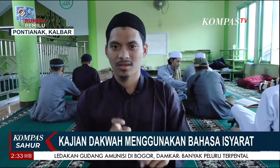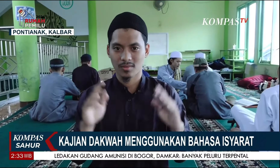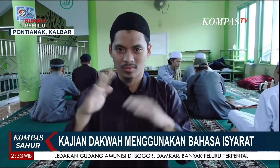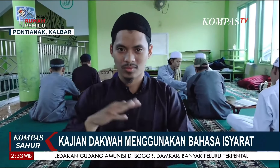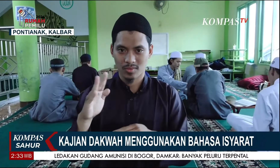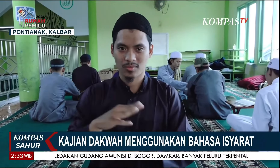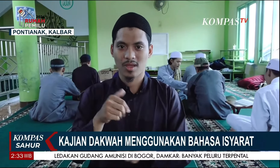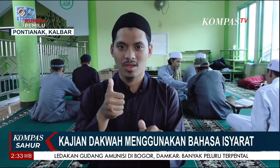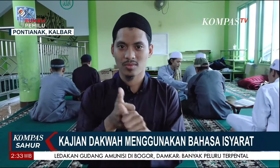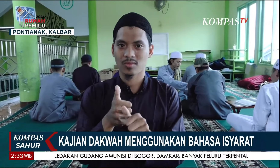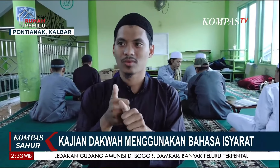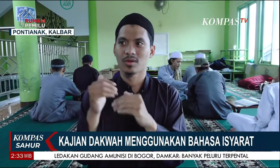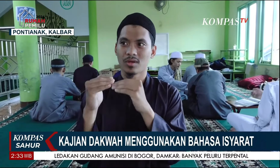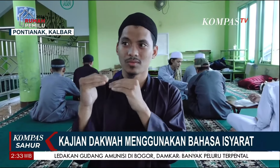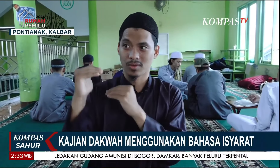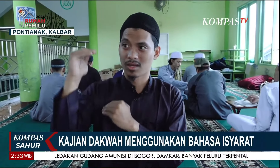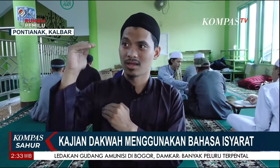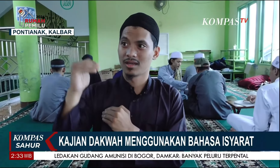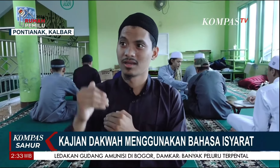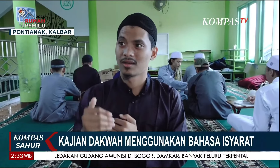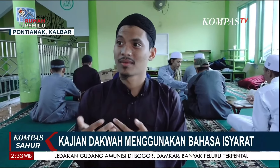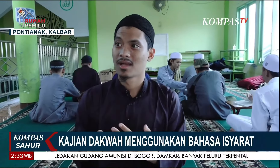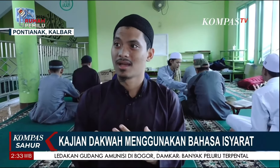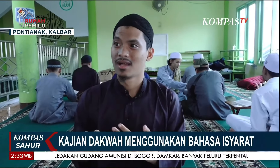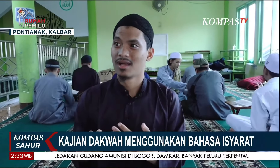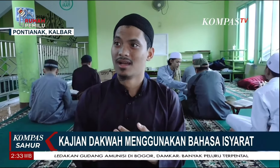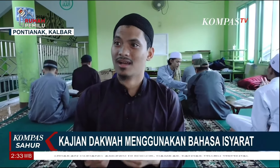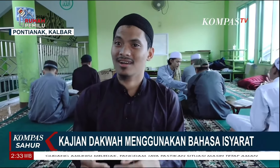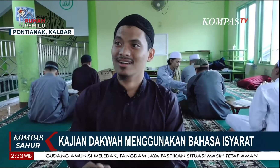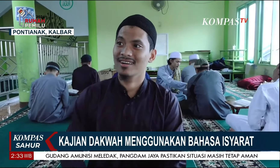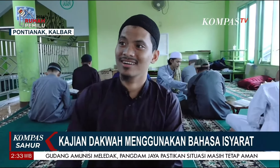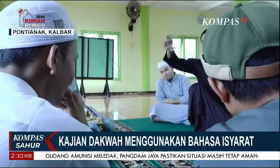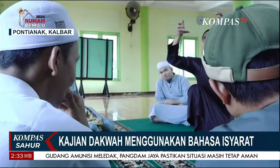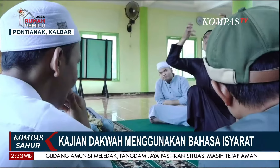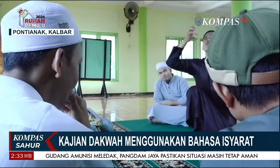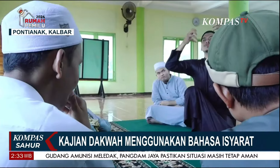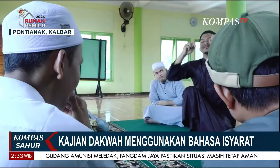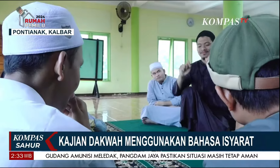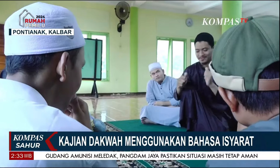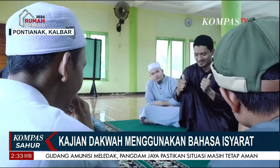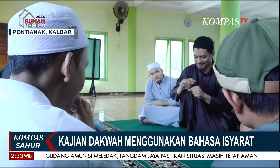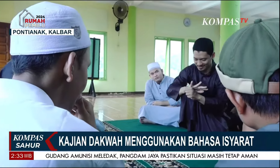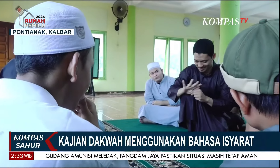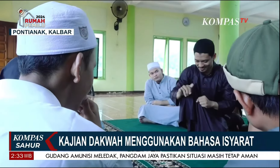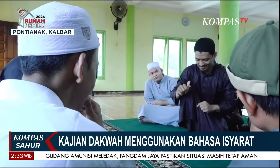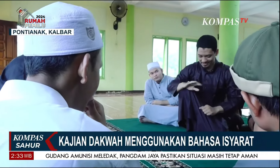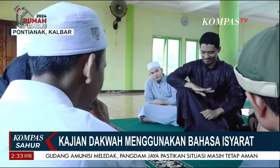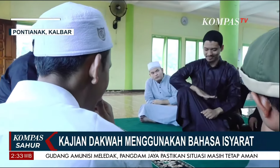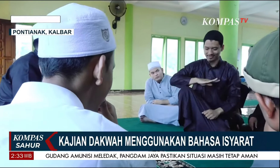bisa kita ajak Belajar sama-sama seperti itu agar mendapatkan pahala yang banyak semangat yang ditunjukkan jemaah tuli di